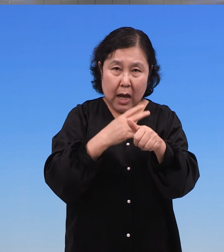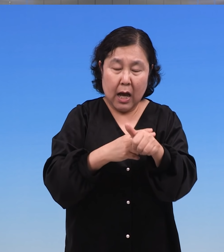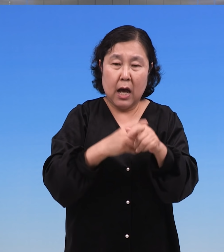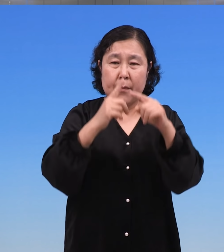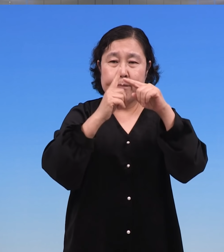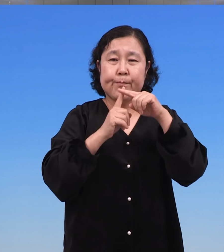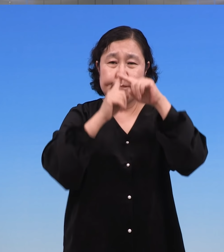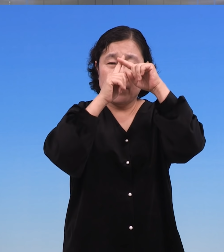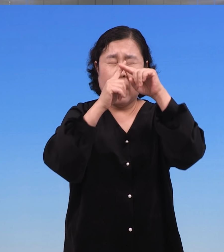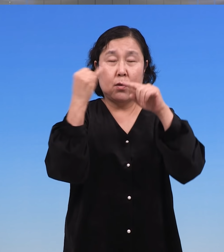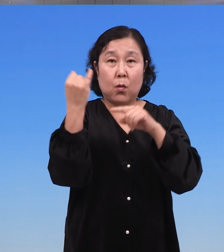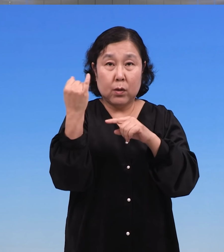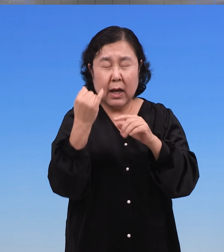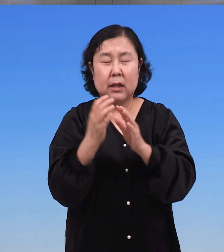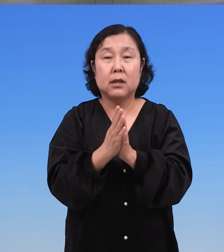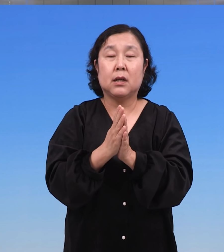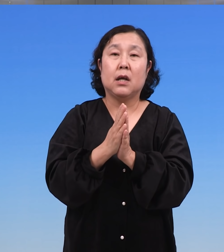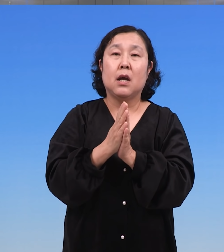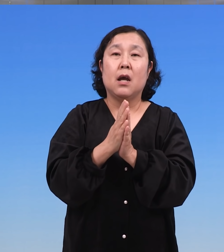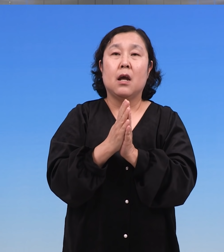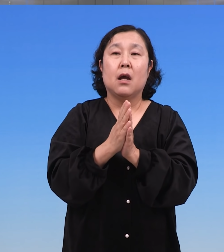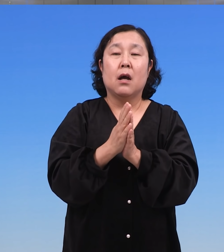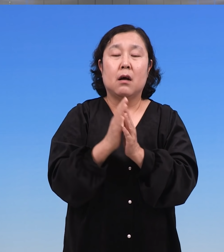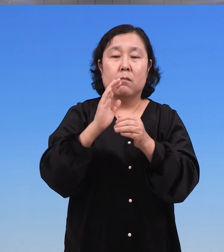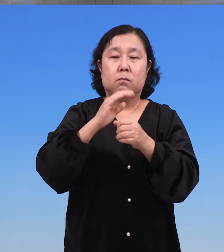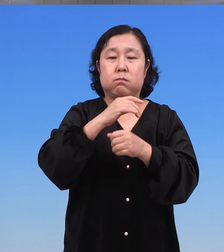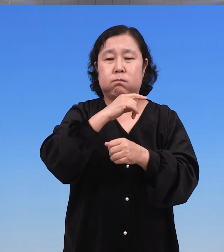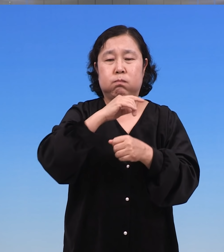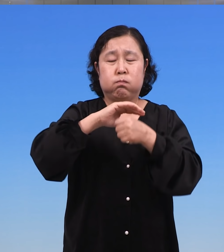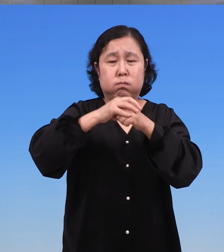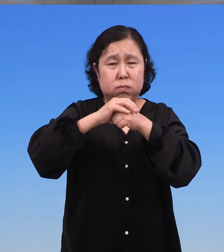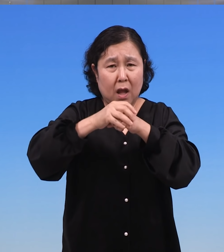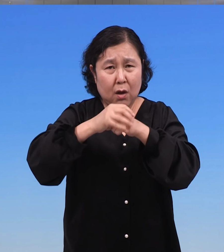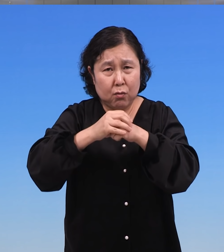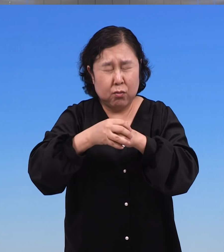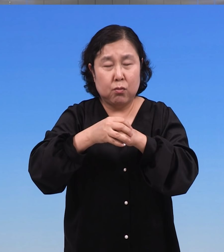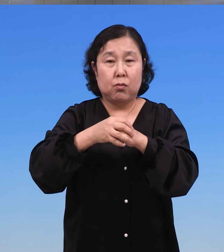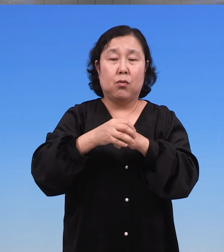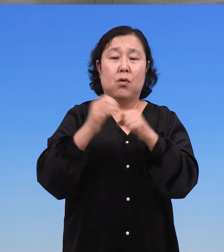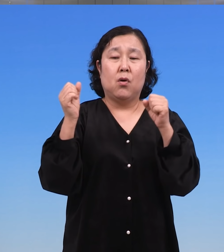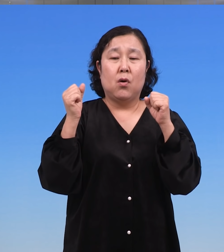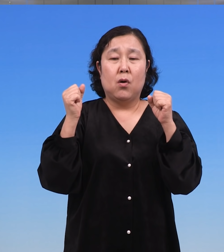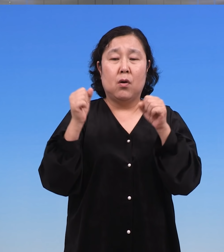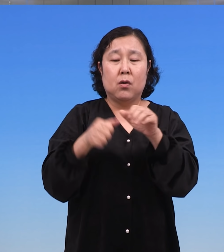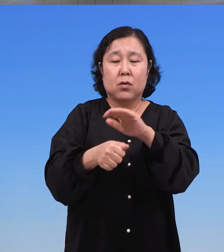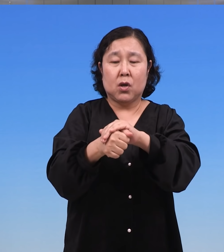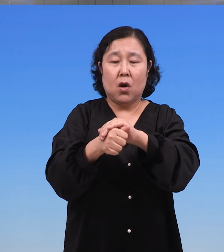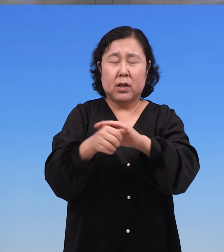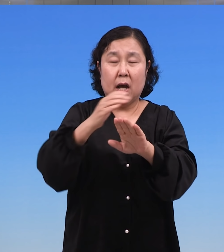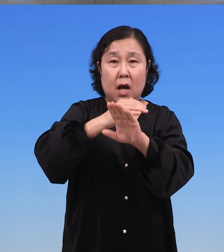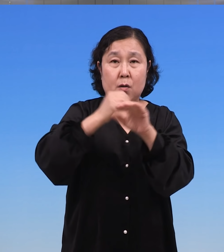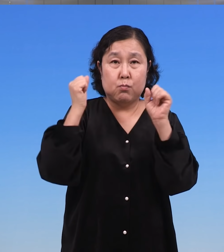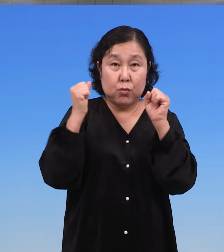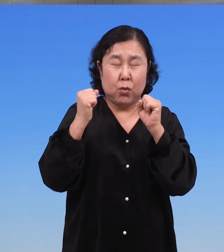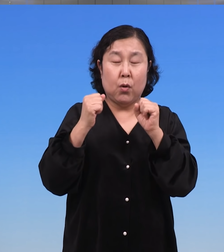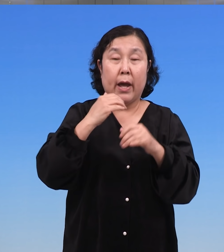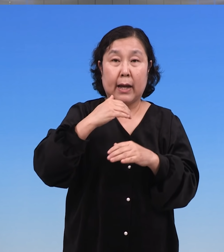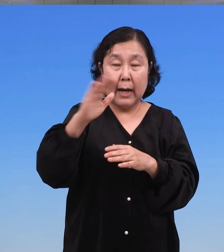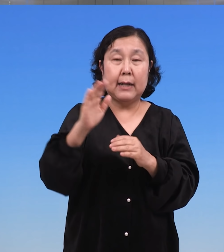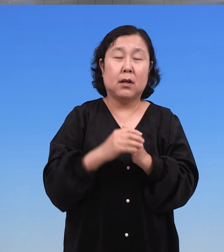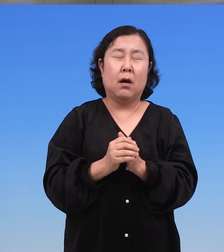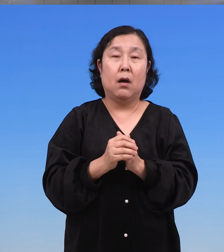의사 간호사들이 그 대구 경북 현장으로 몰려가 사투를 벌이고 있는 일을 왜 해야 되느냐고요? 누군가의